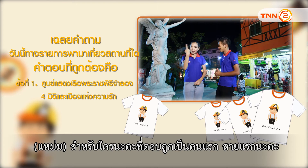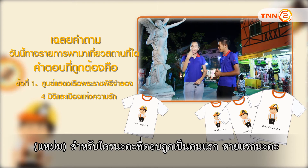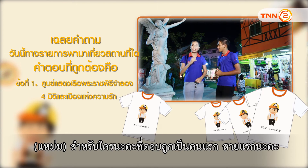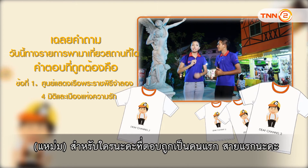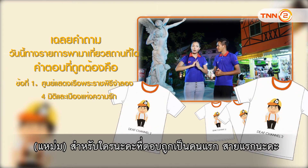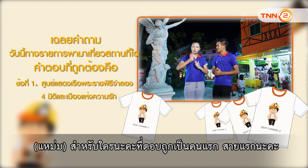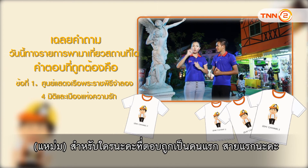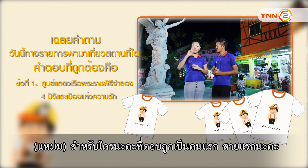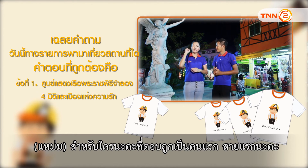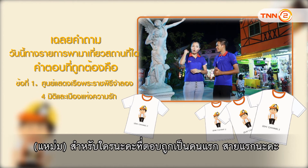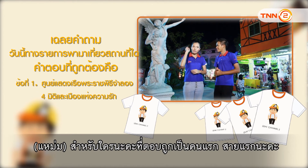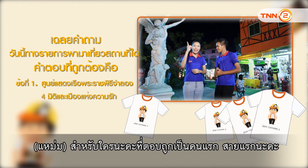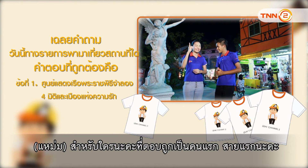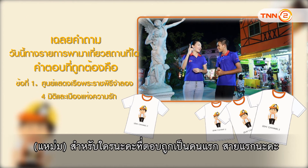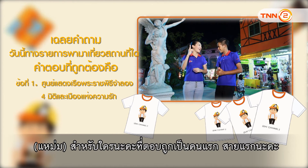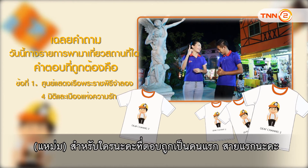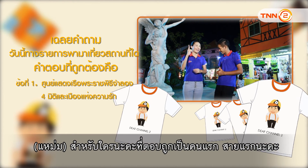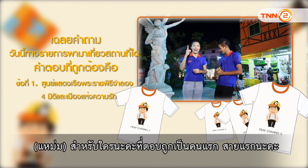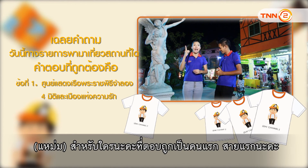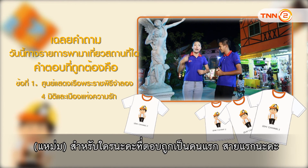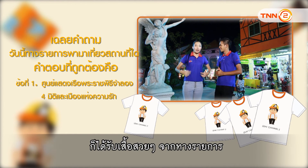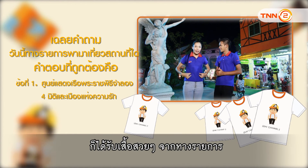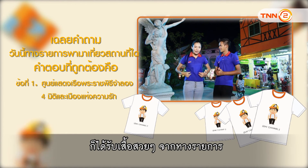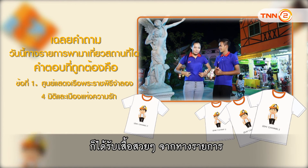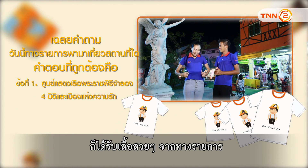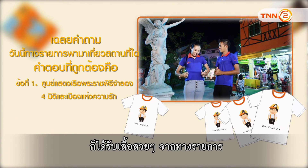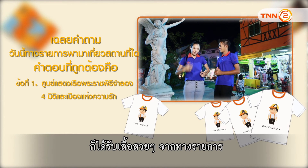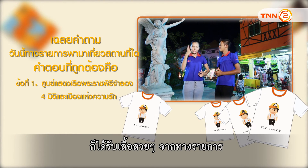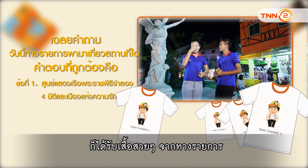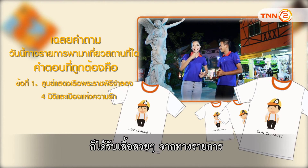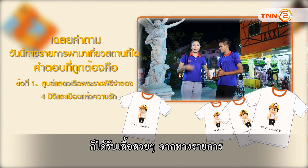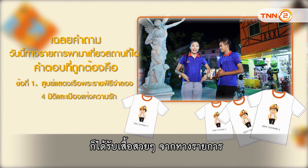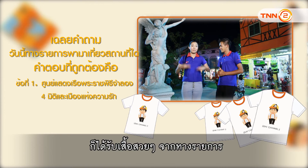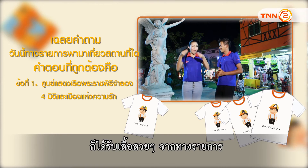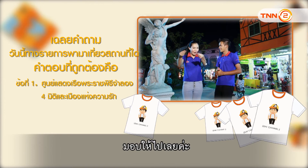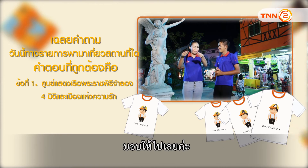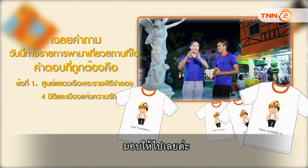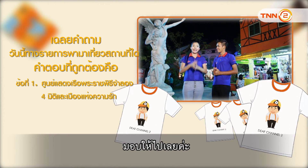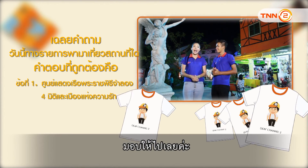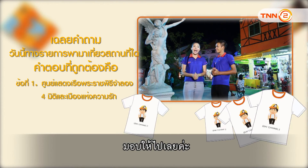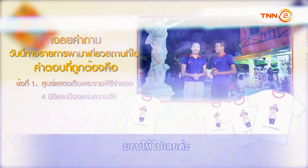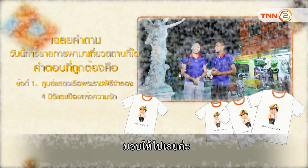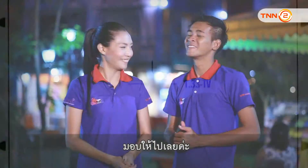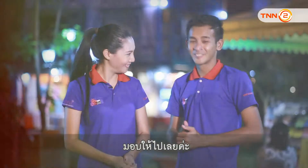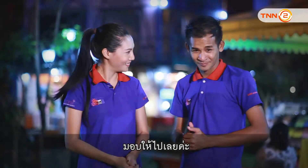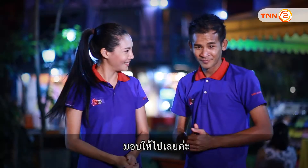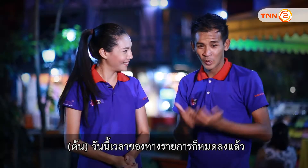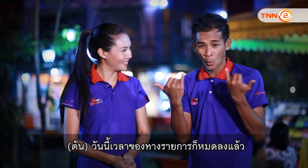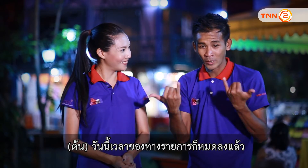คะที่ตอบถูกเป็นคนแรกสายแรกนะคะก็ได้รับเสื้อสวยๆจากทางรายการมอบให้ไปเลยค่ะ วันนี้เวลาของ